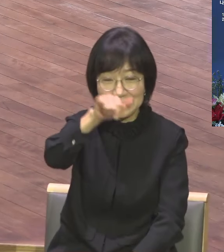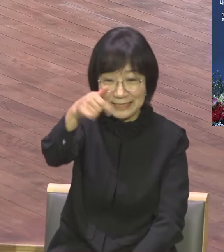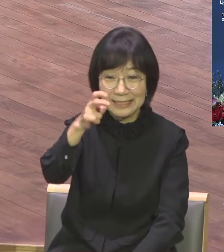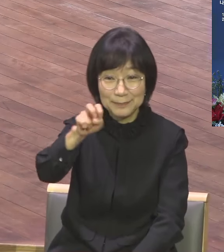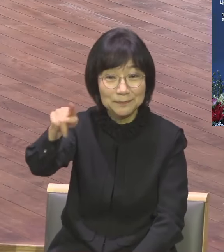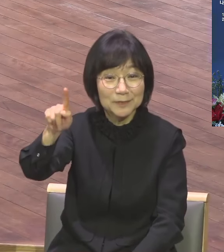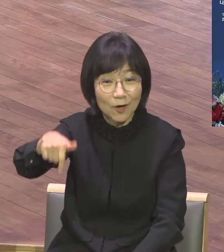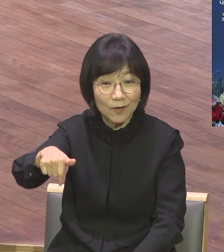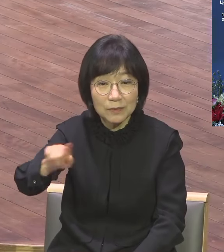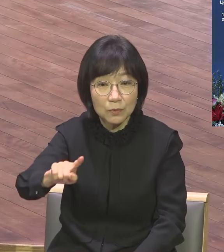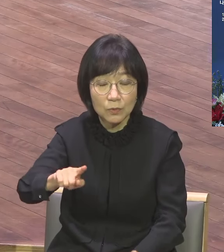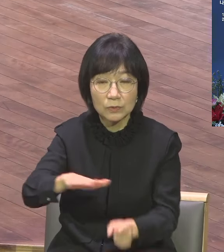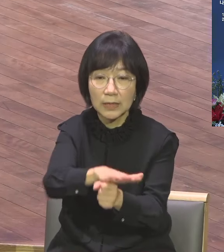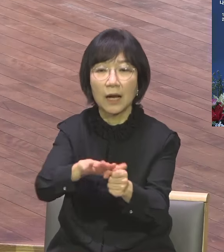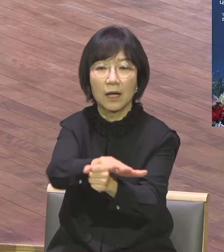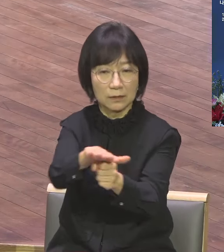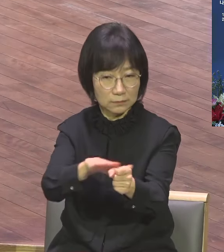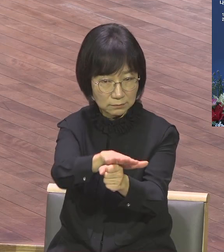이게 시금석이 돼요.